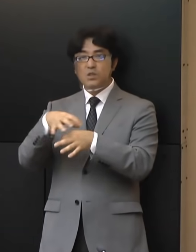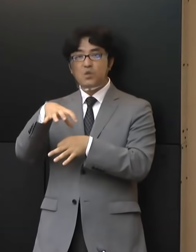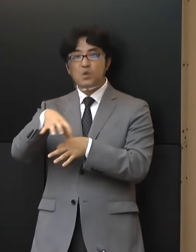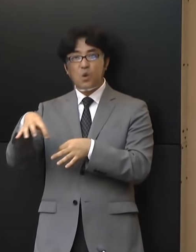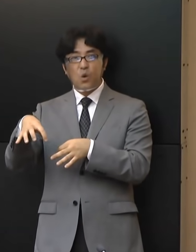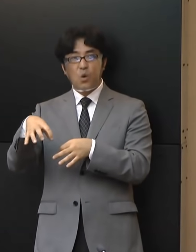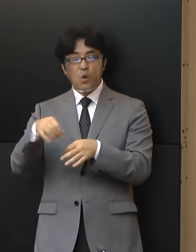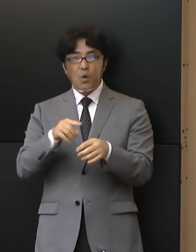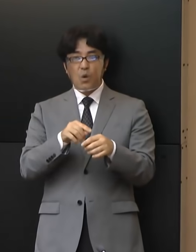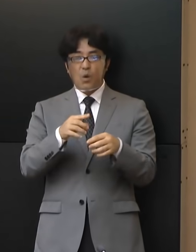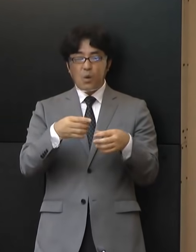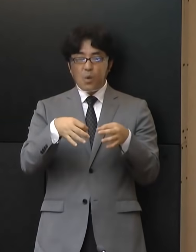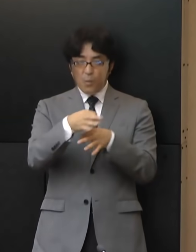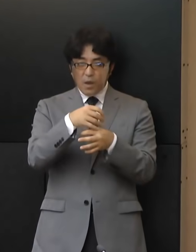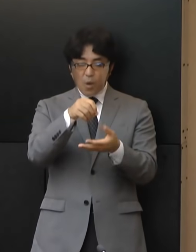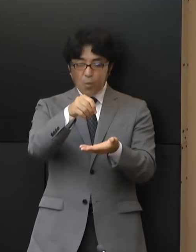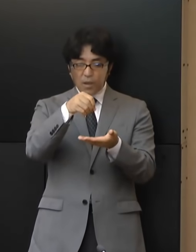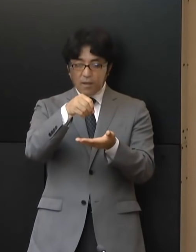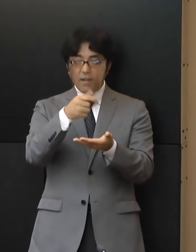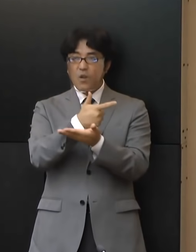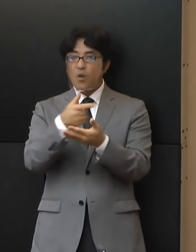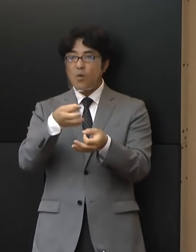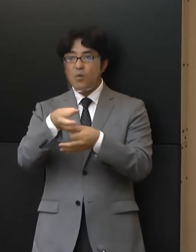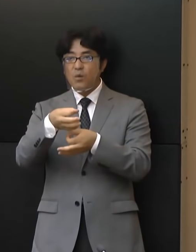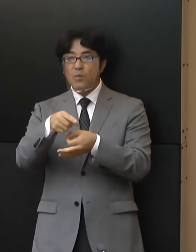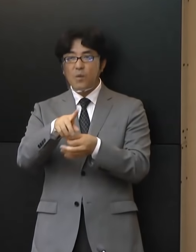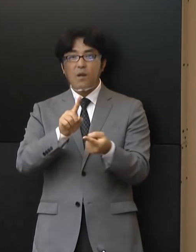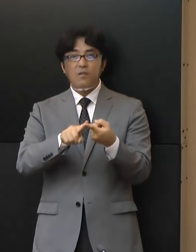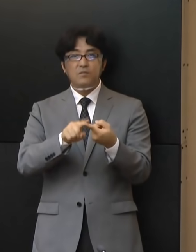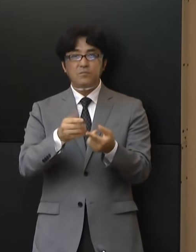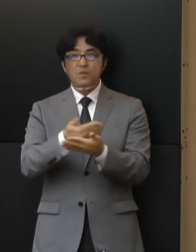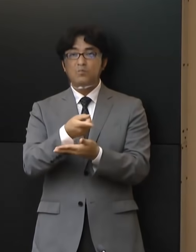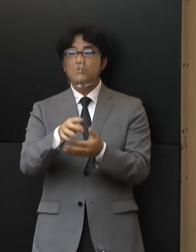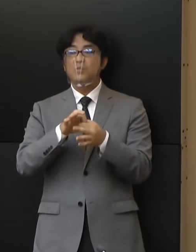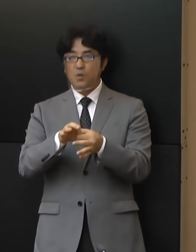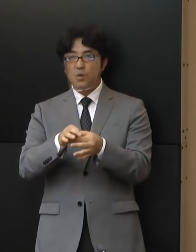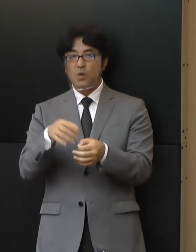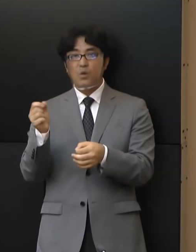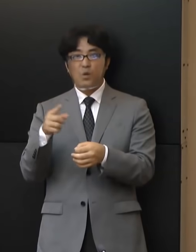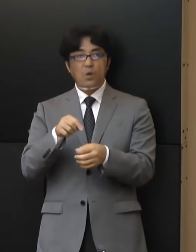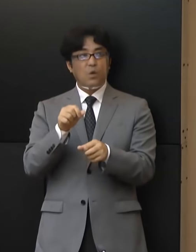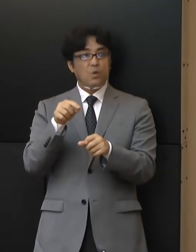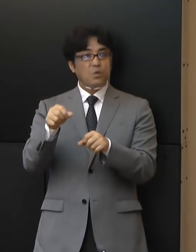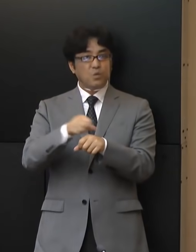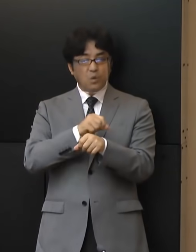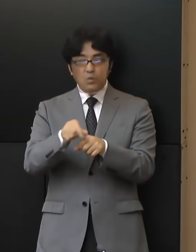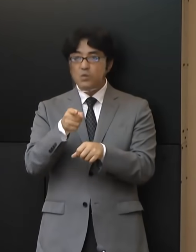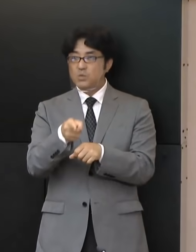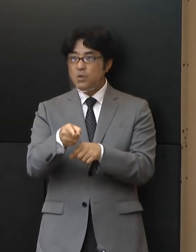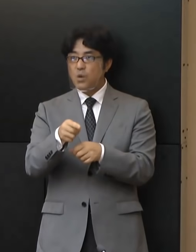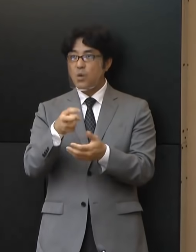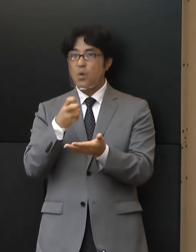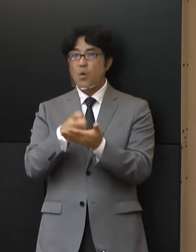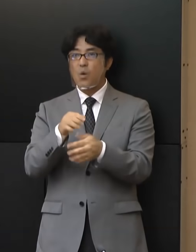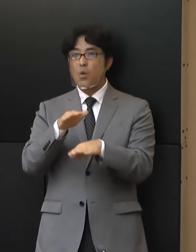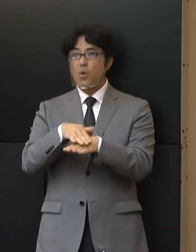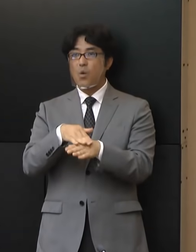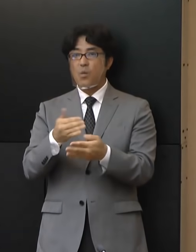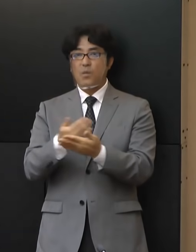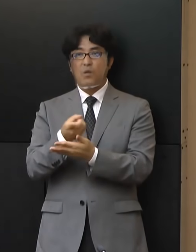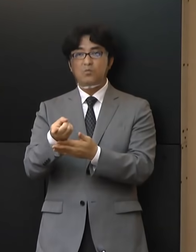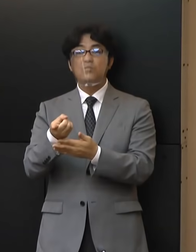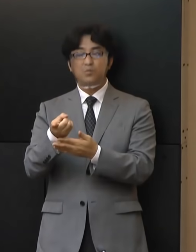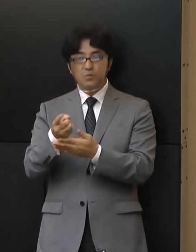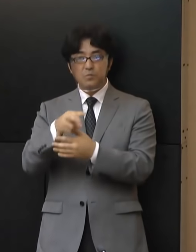業、これはお土産品店を除くんですが、小売業や特措法の休業要請の対象とならない旅行代理店、認可外保育